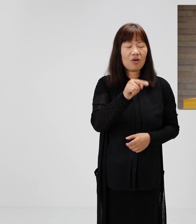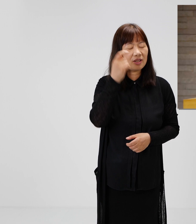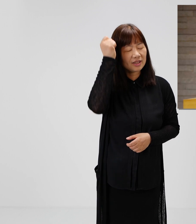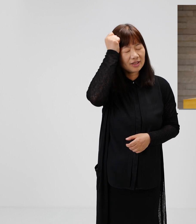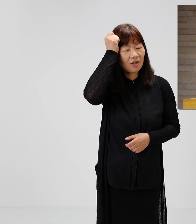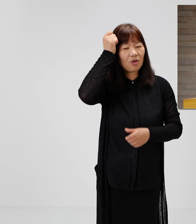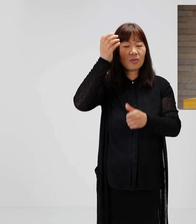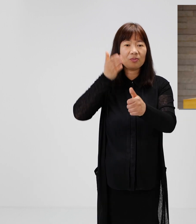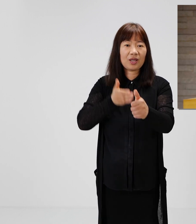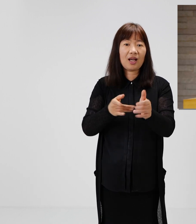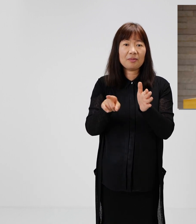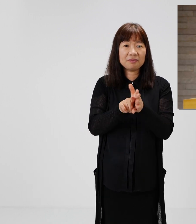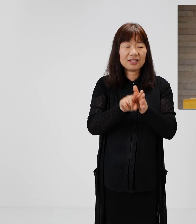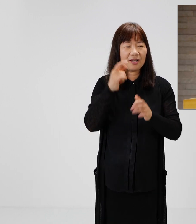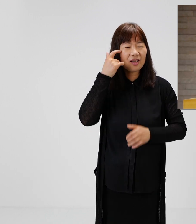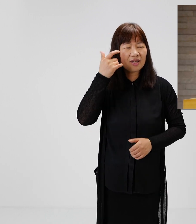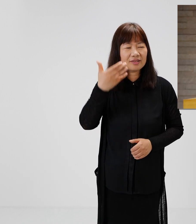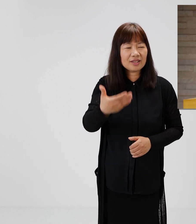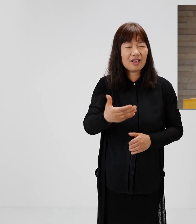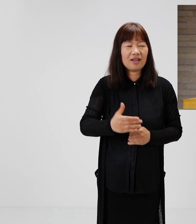안 돼요. 믿습니까?